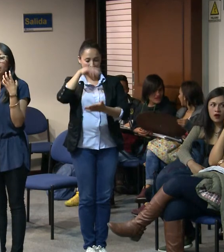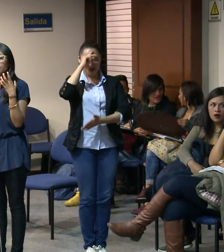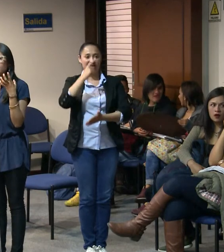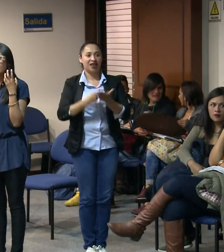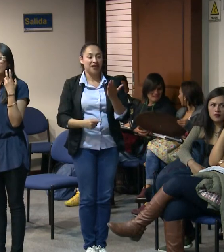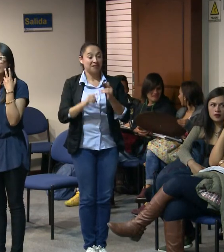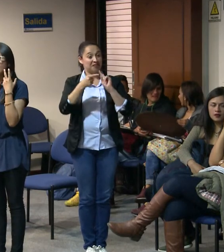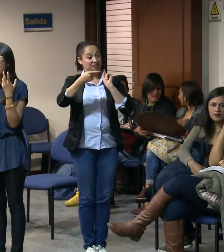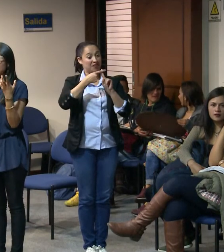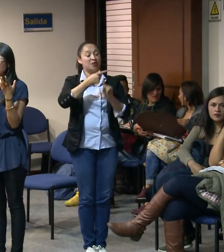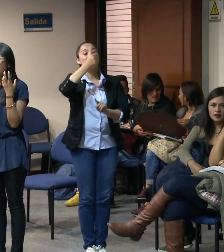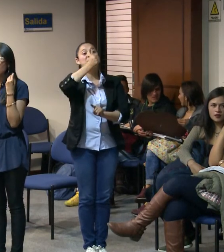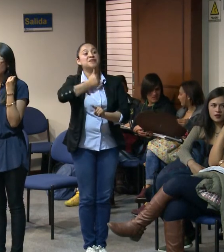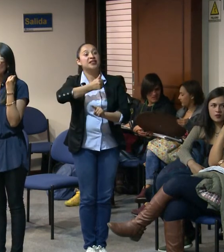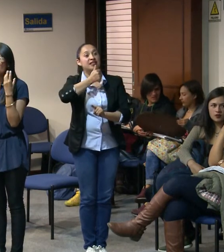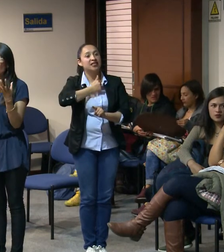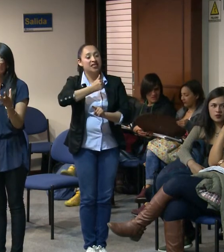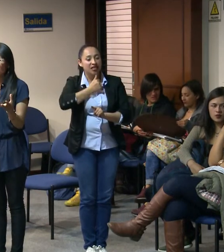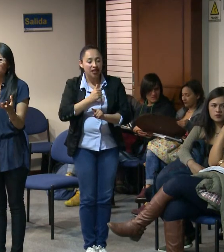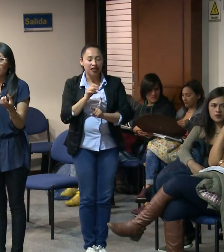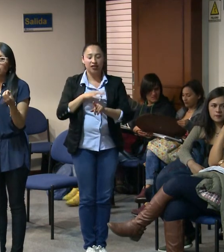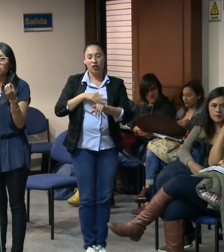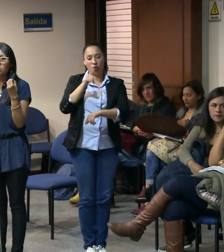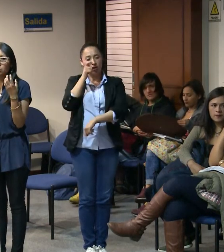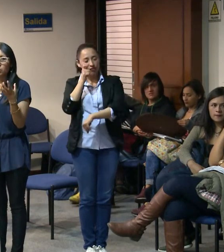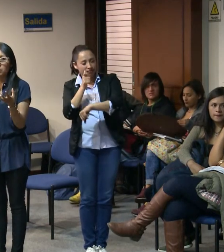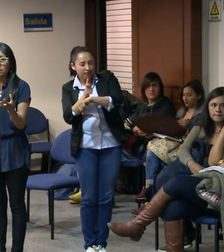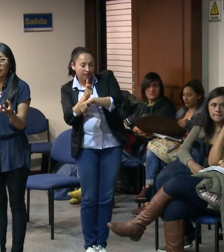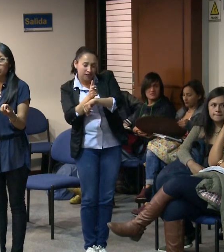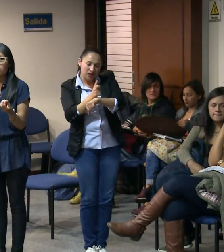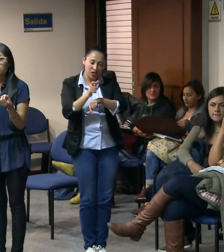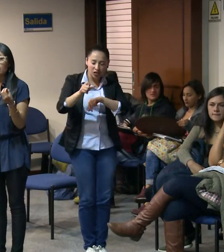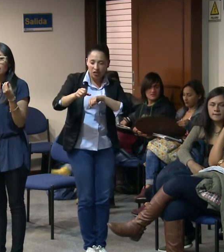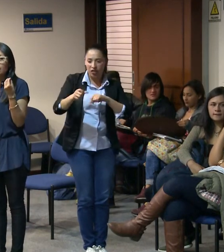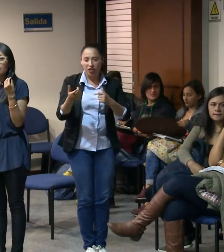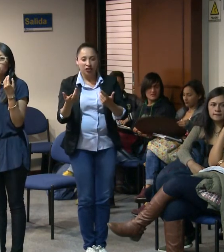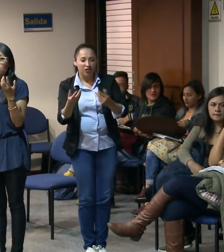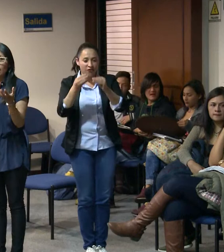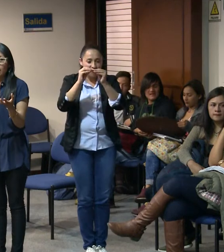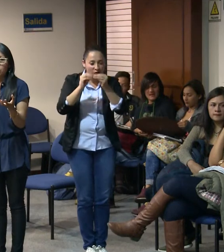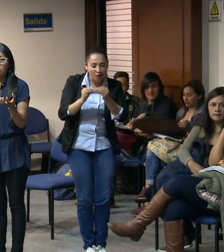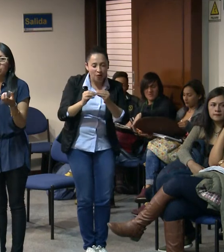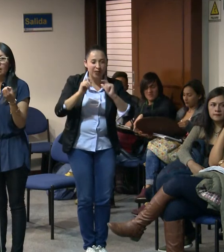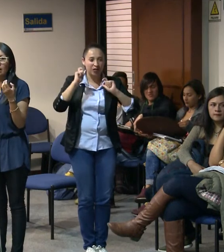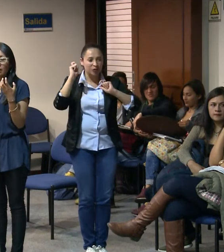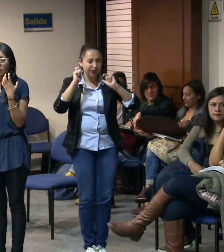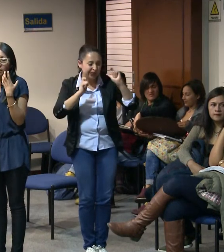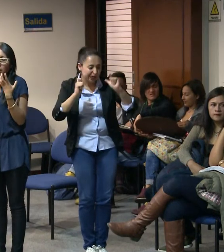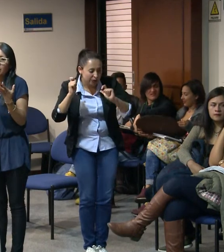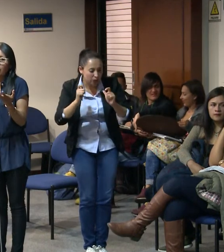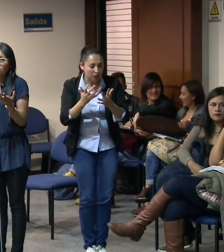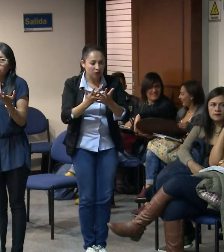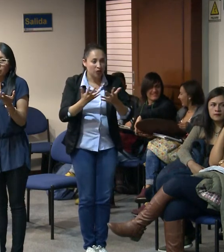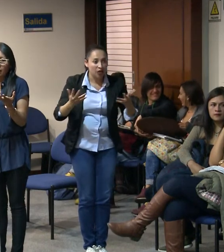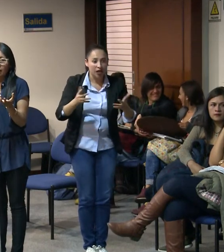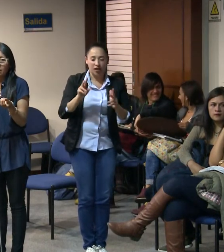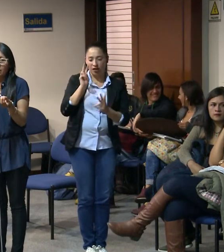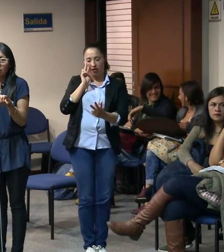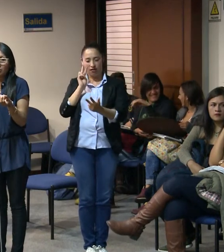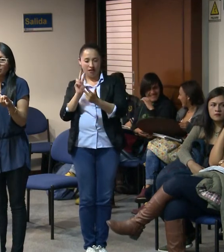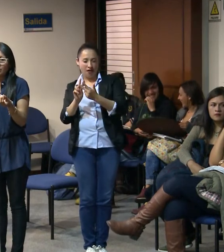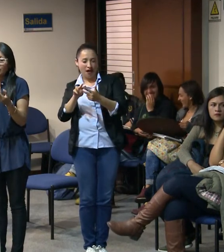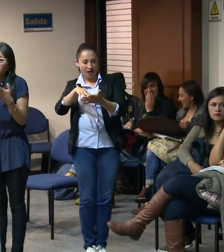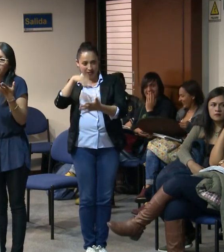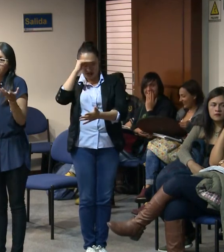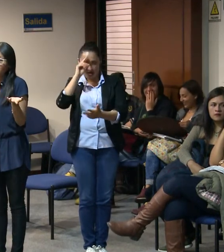como estar observando cada uno de sus movimientos, de sus gestos y el aprender a conocer cada